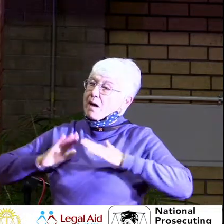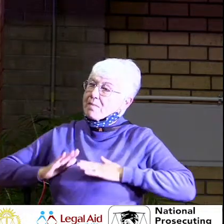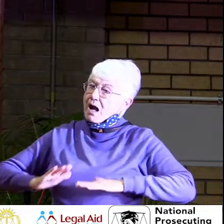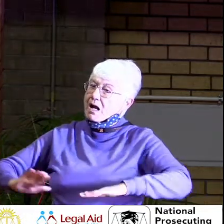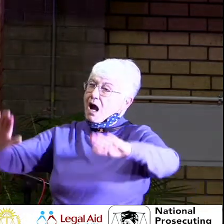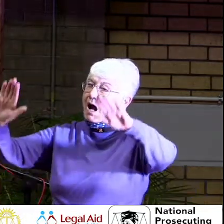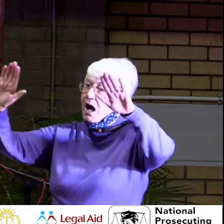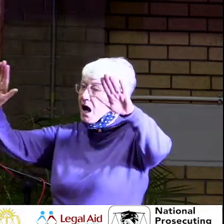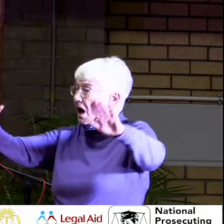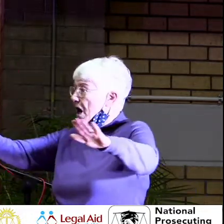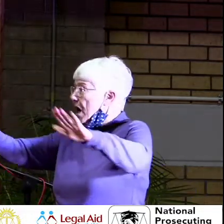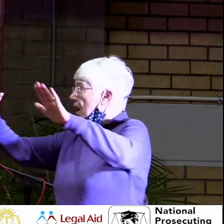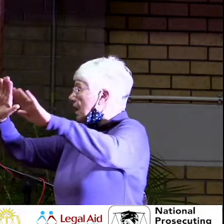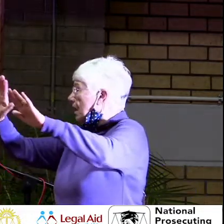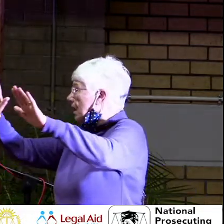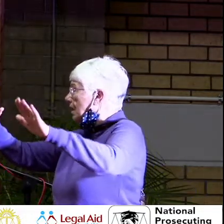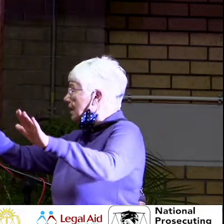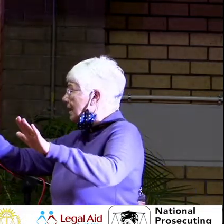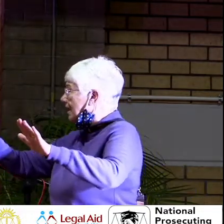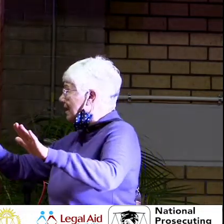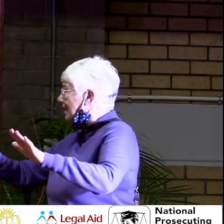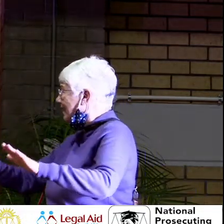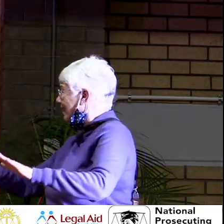As nou die landers wat gaan praat.